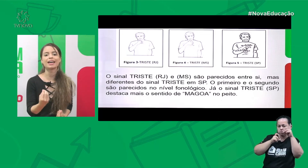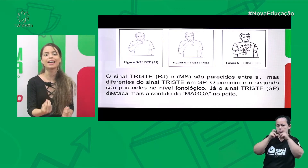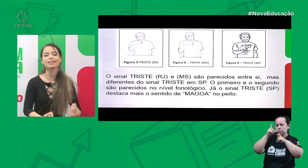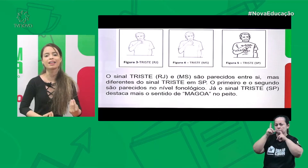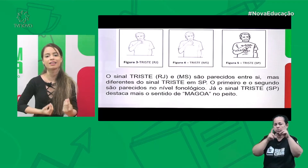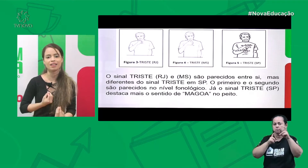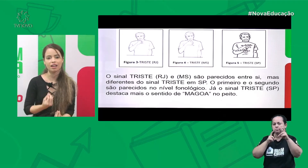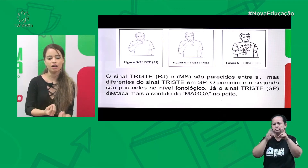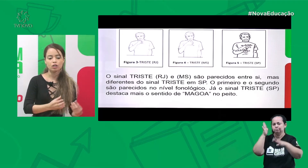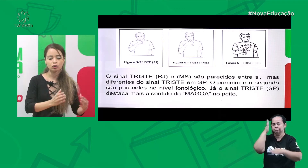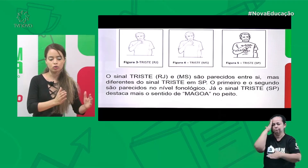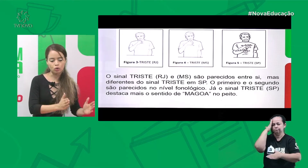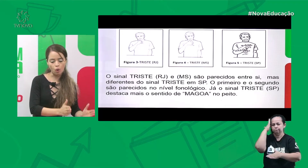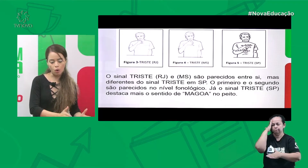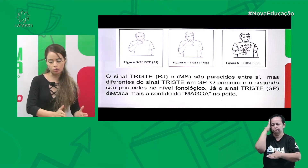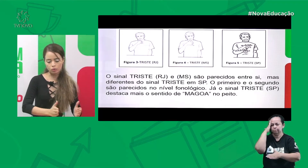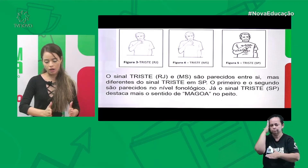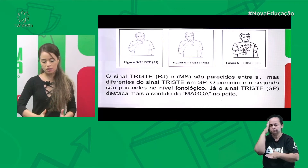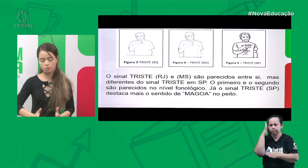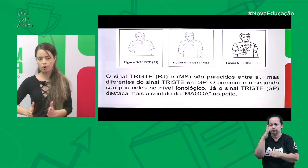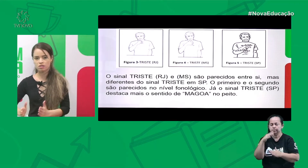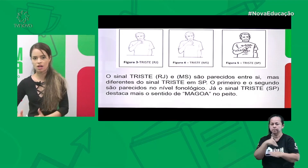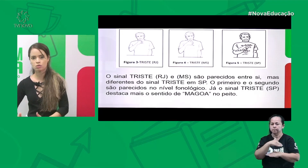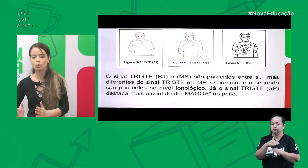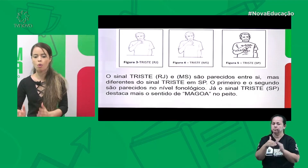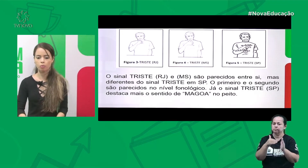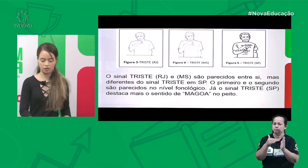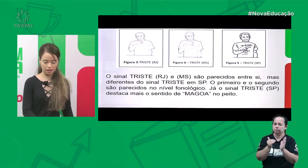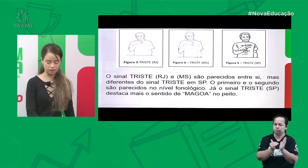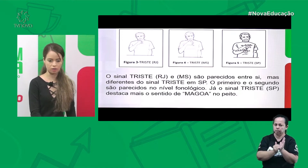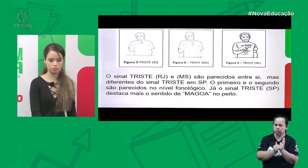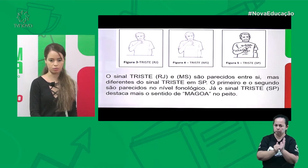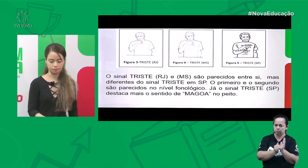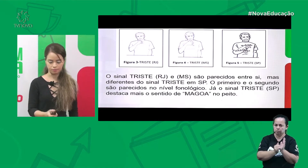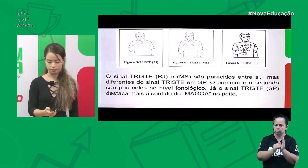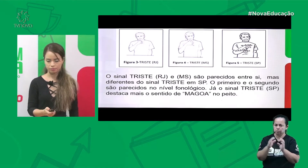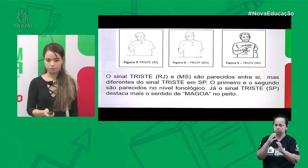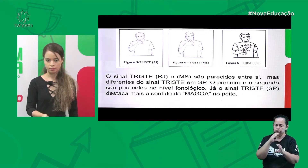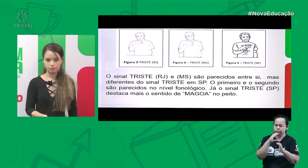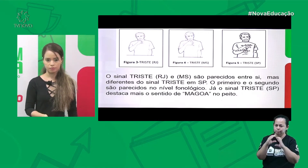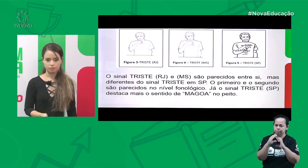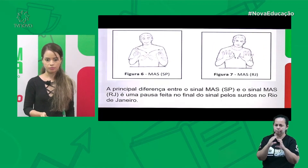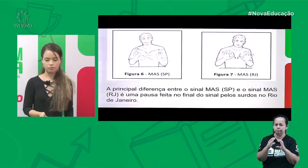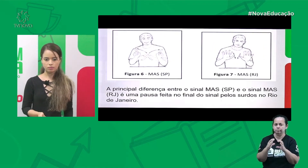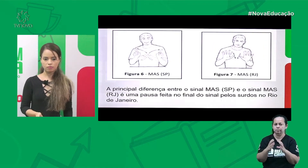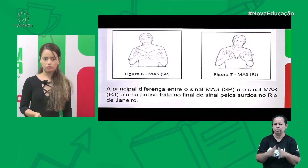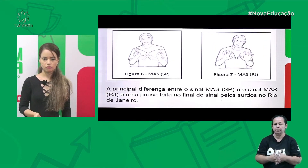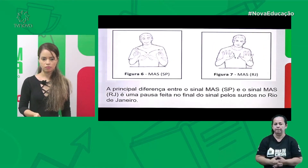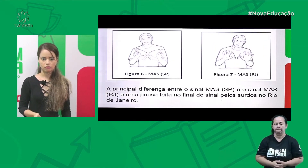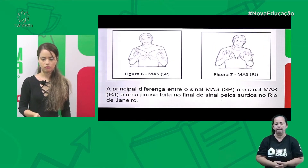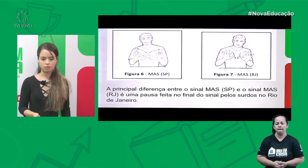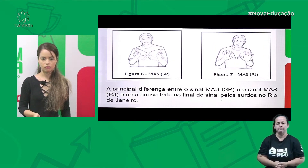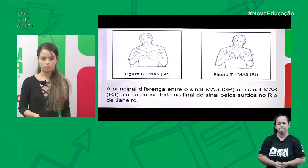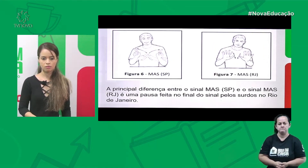possa entender todo esse processo comunicativo.